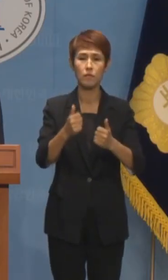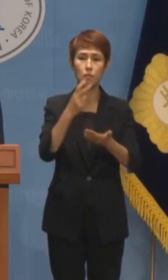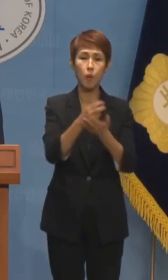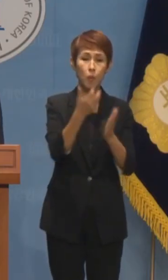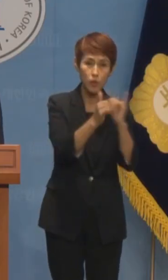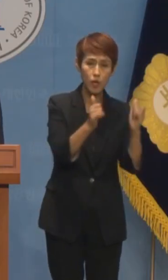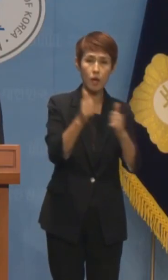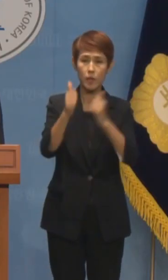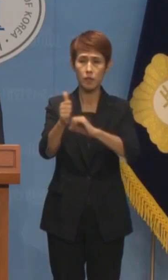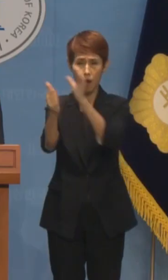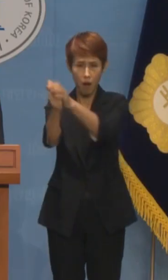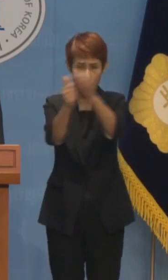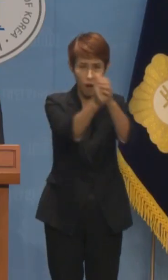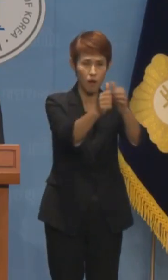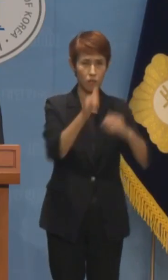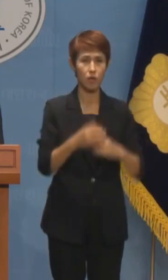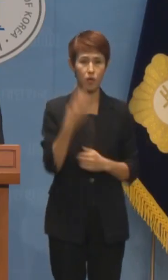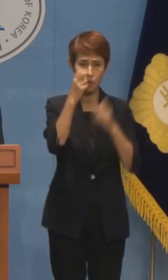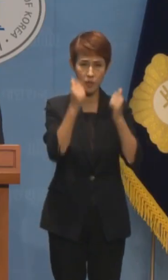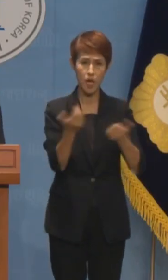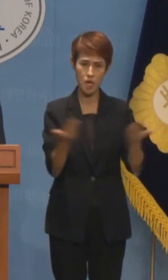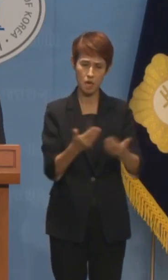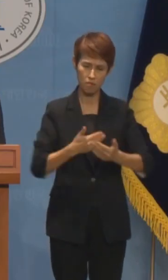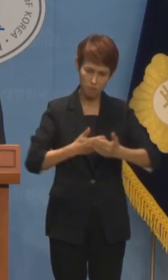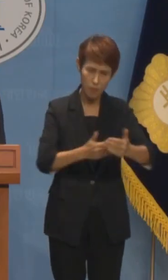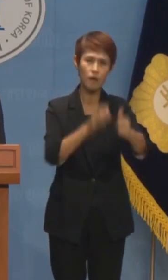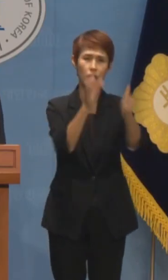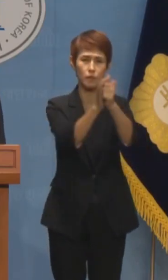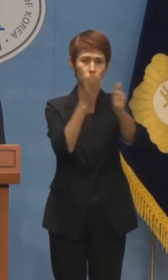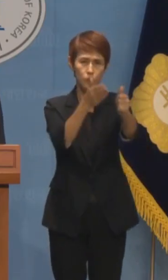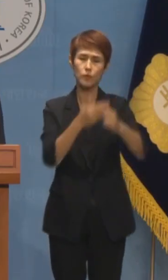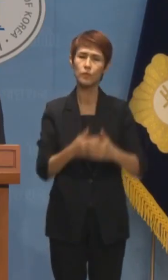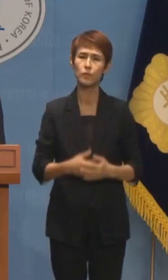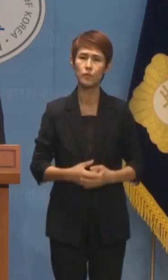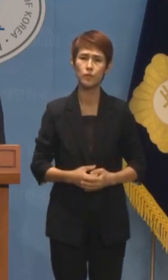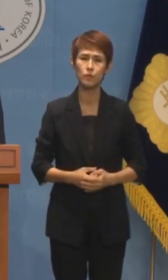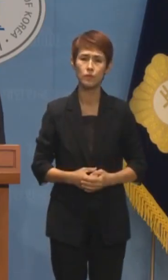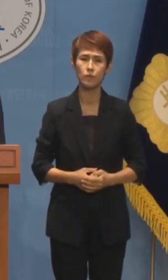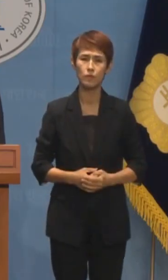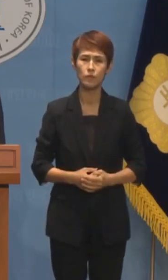뺏지 말고 검찰 일이나 제대로 하기를 바랍니다.